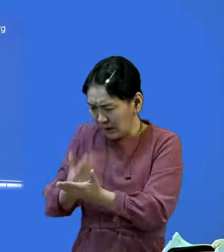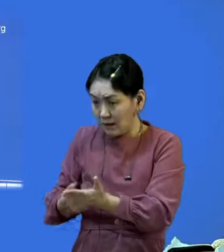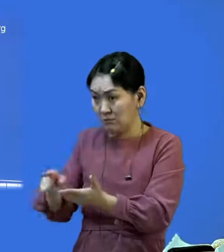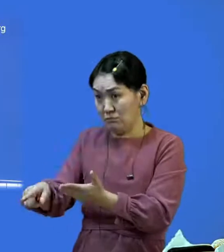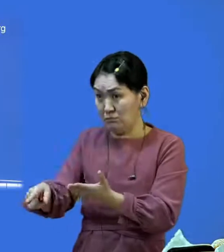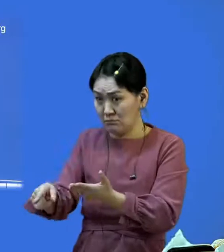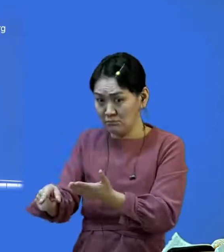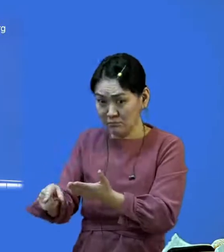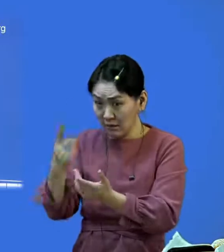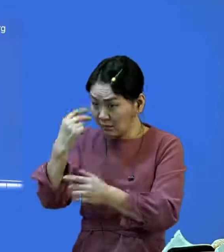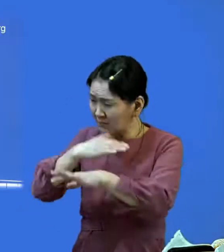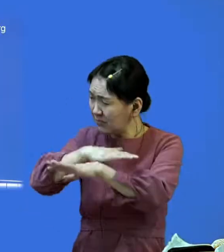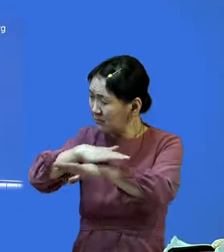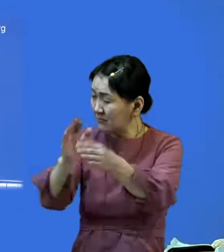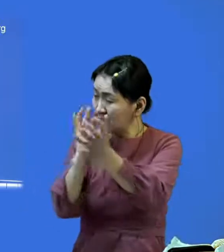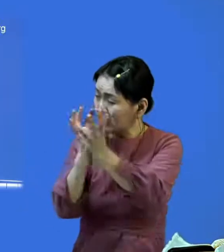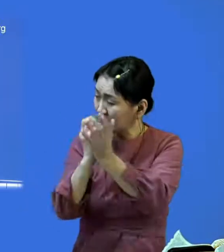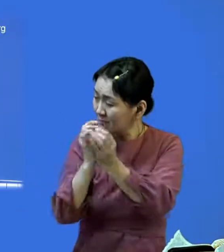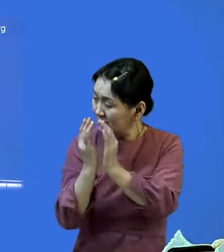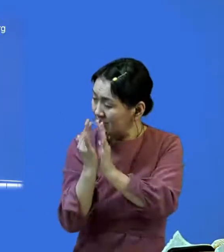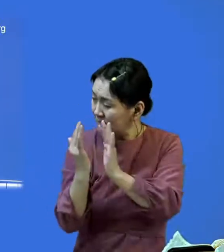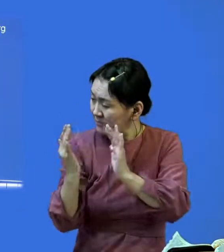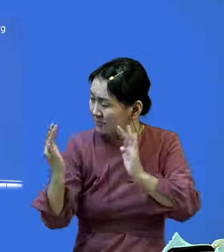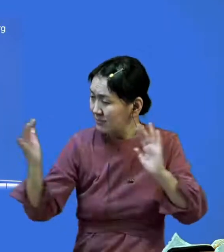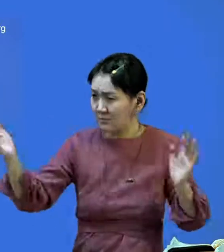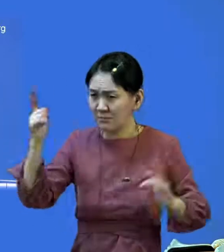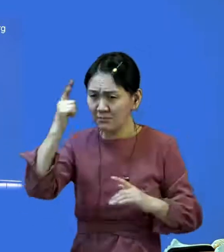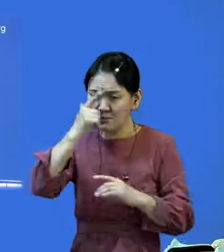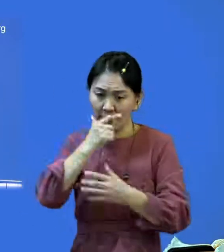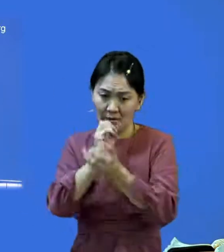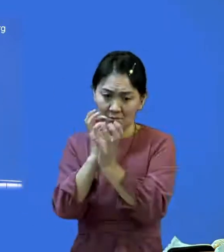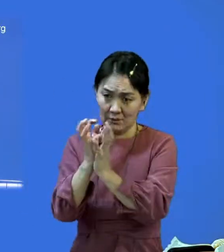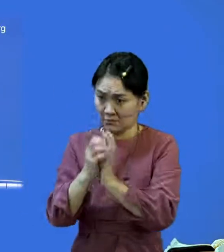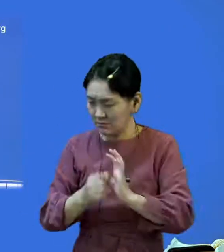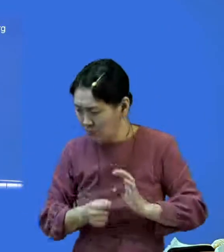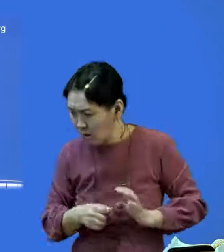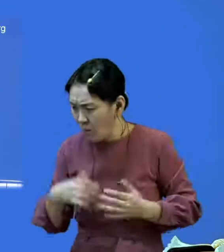Тэр талын сараан. Энэ сараан цэцгийг хараа.